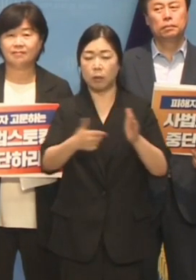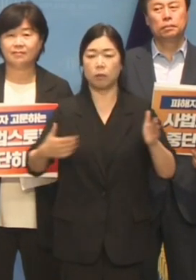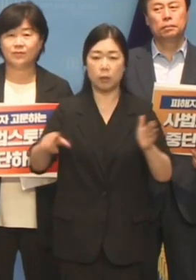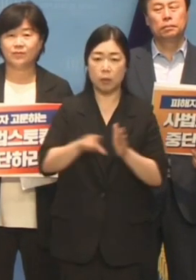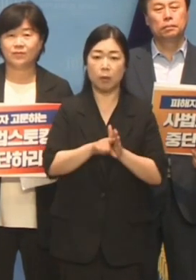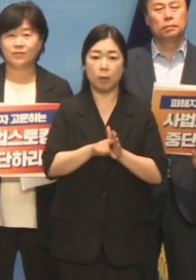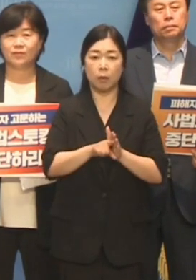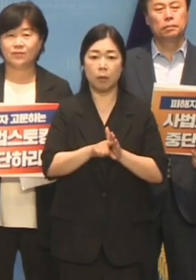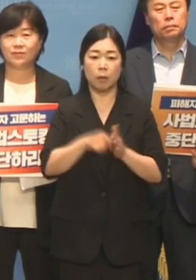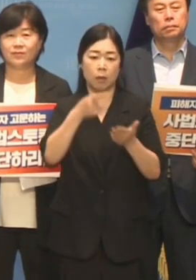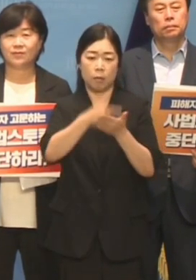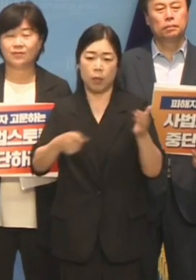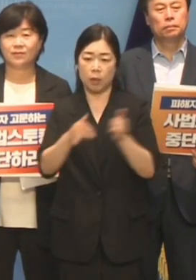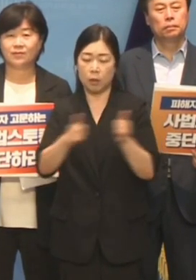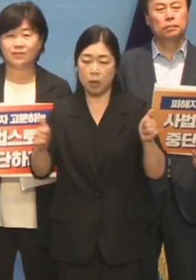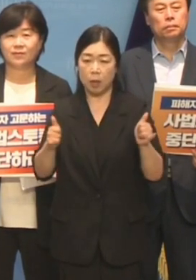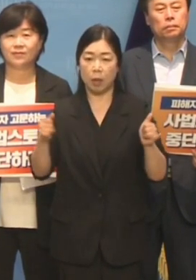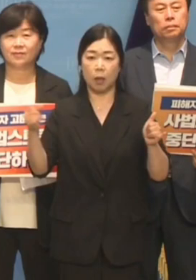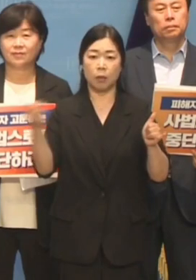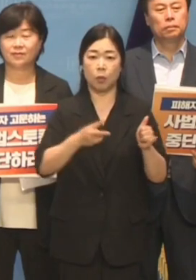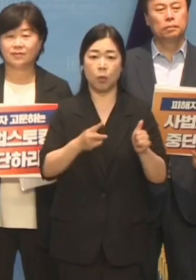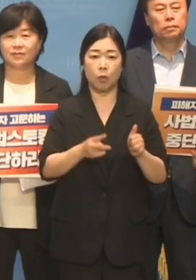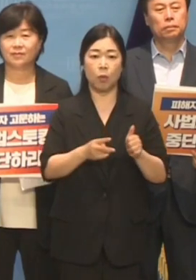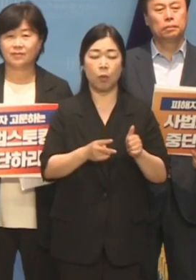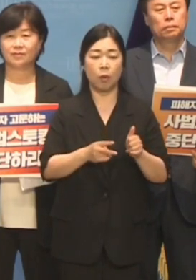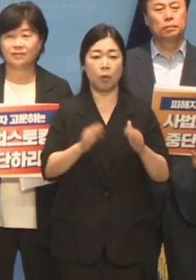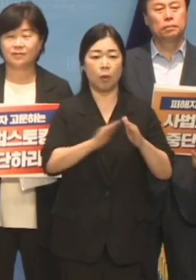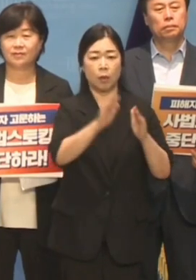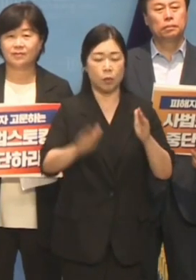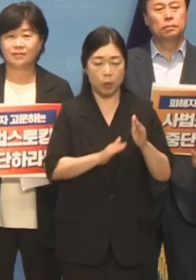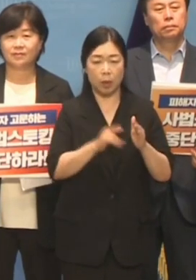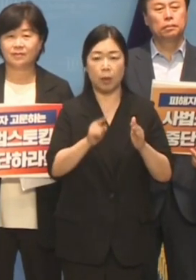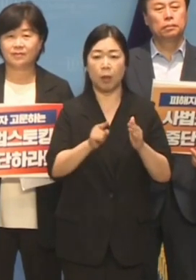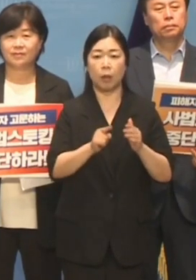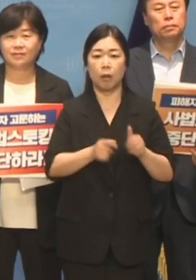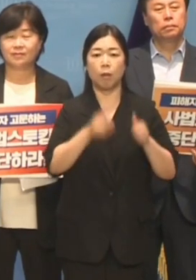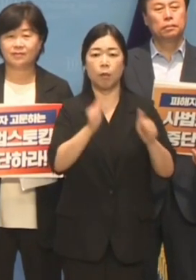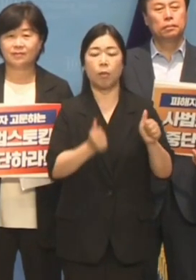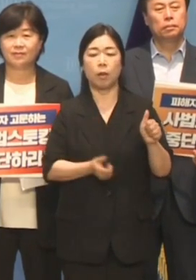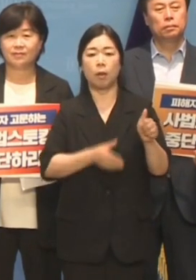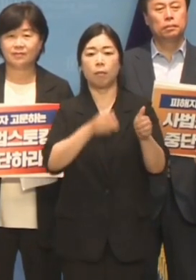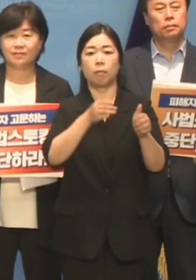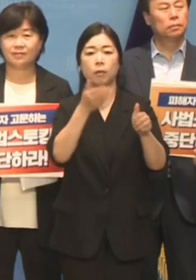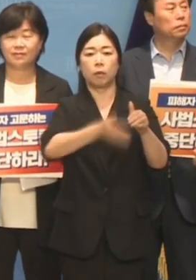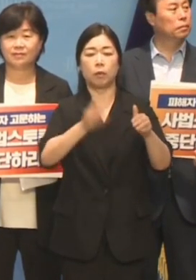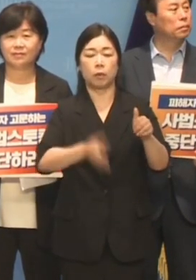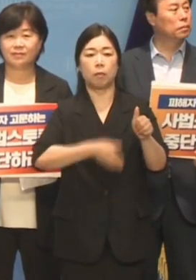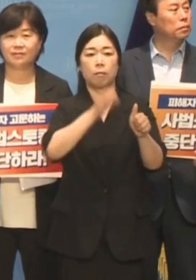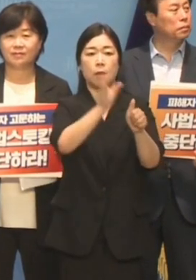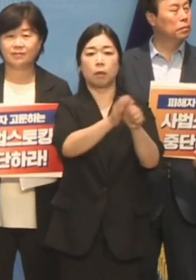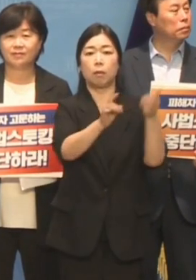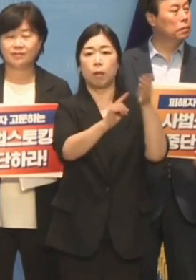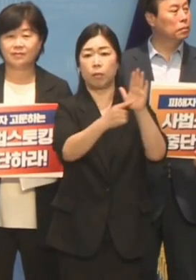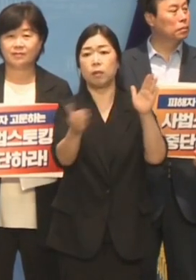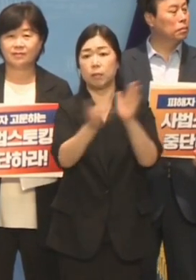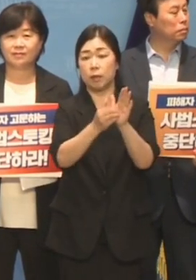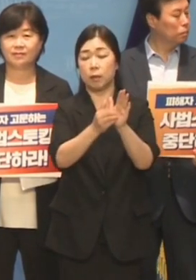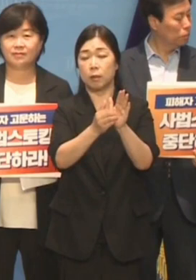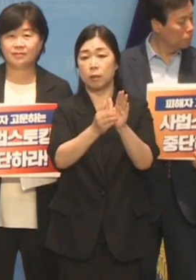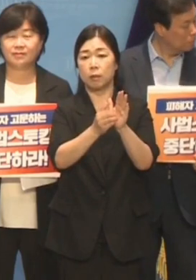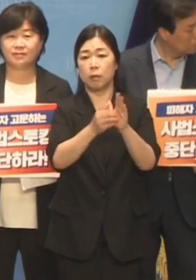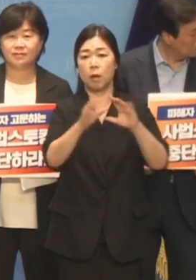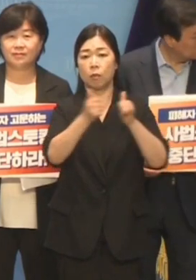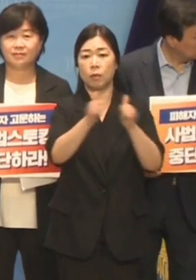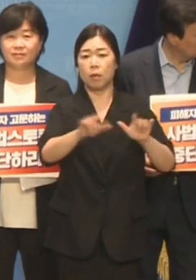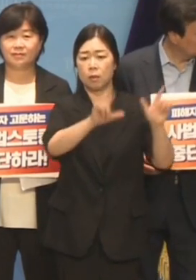동의 없이 판결금을 법원에 공탁한다고 발표했습니다. 국민들의